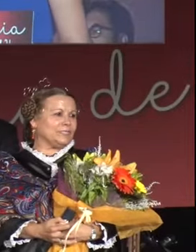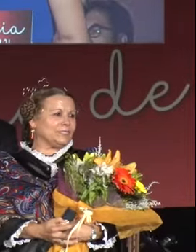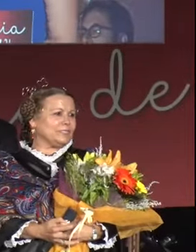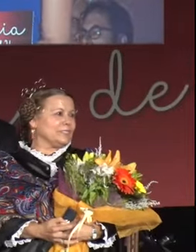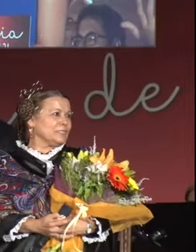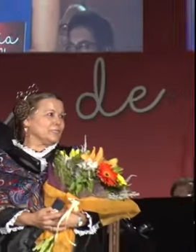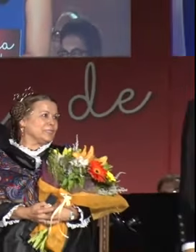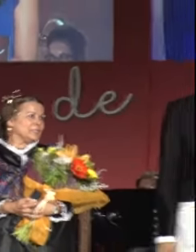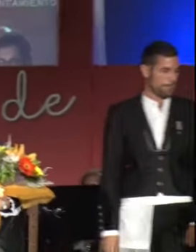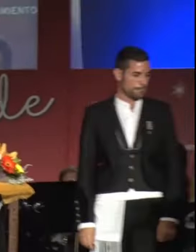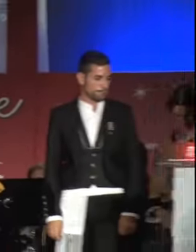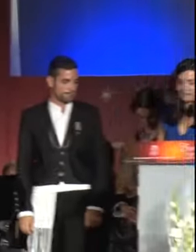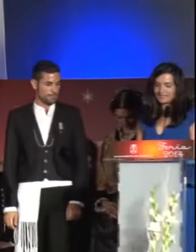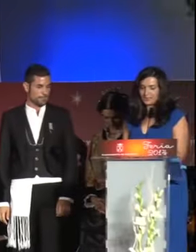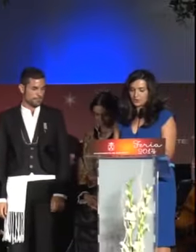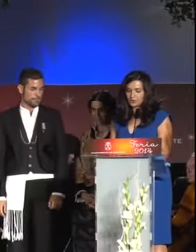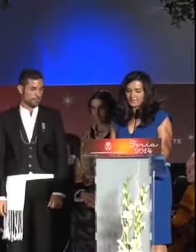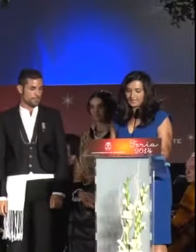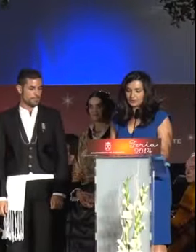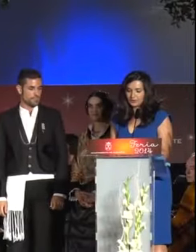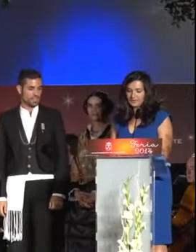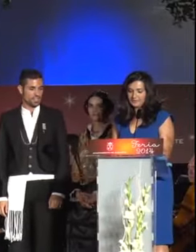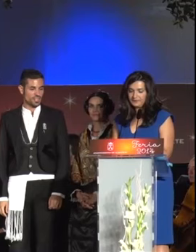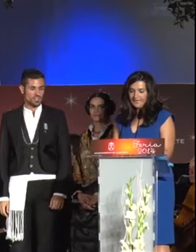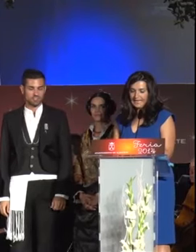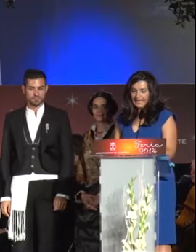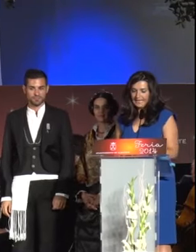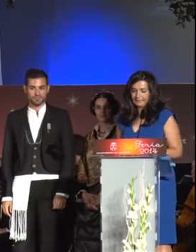Bueno, pues estas son las tres parejas de Manchegos de